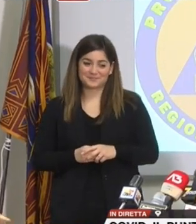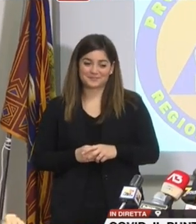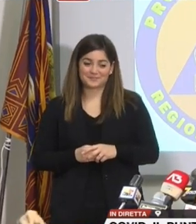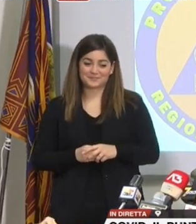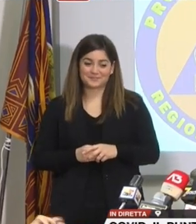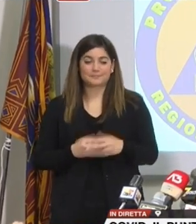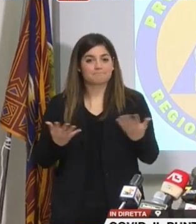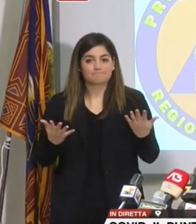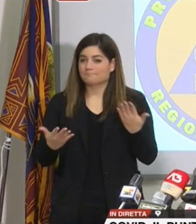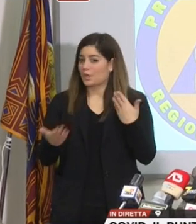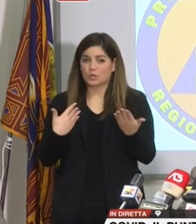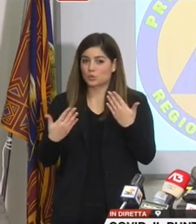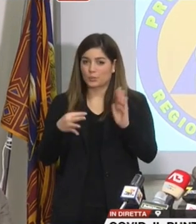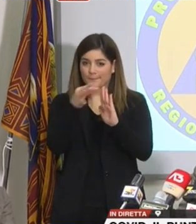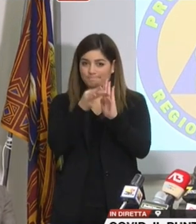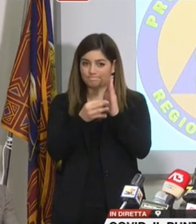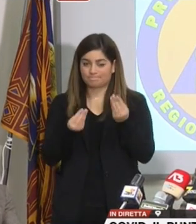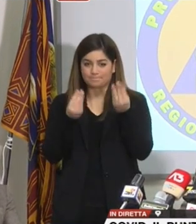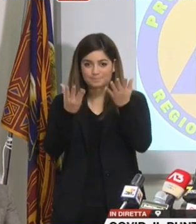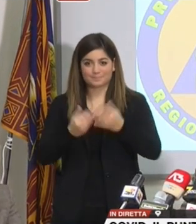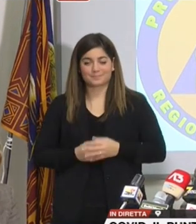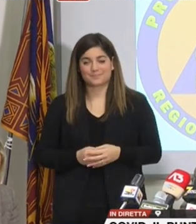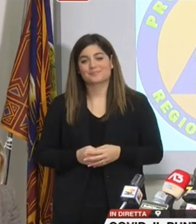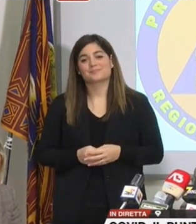Direi di passare subito al bollettino.